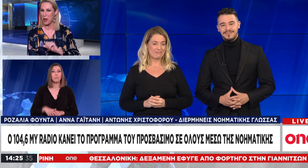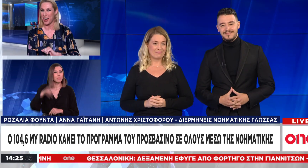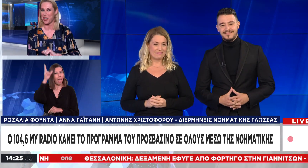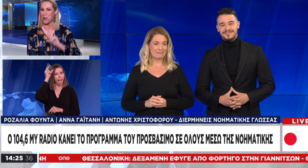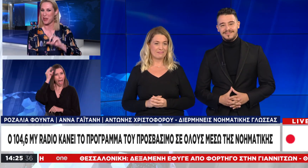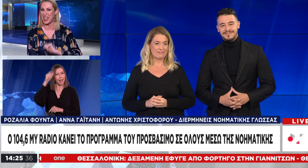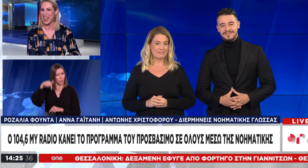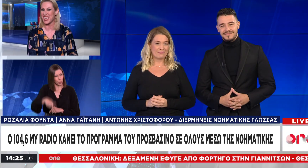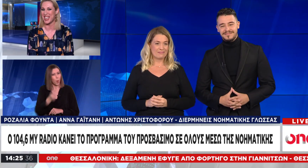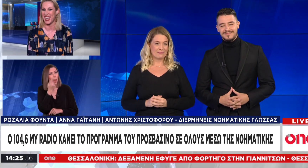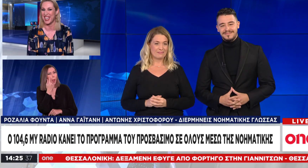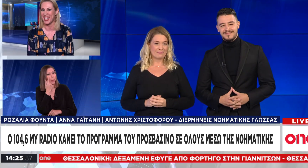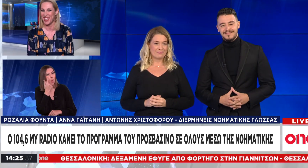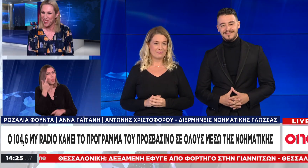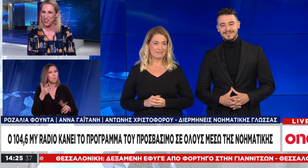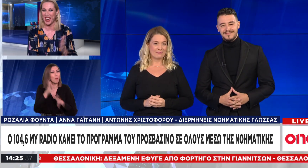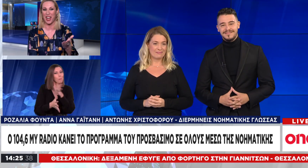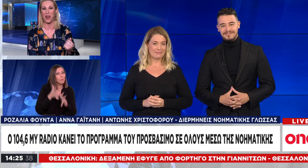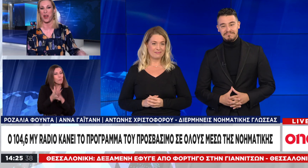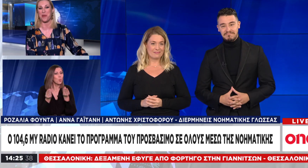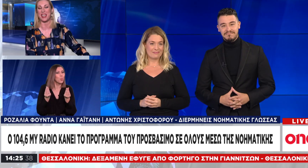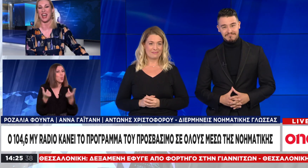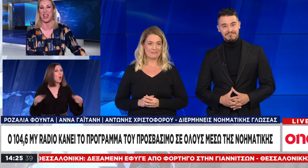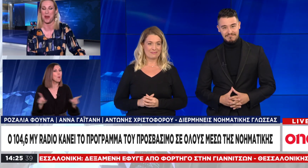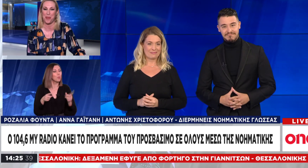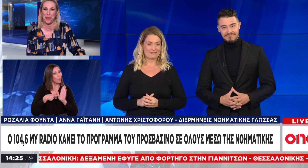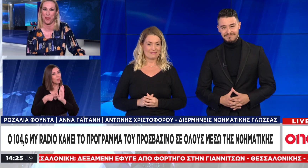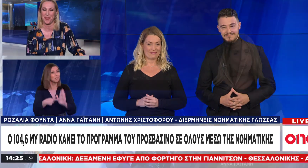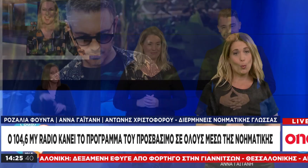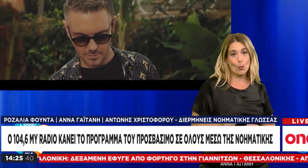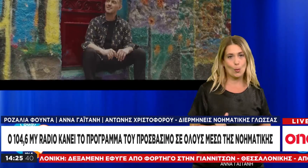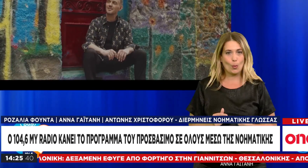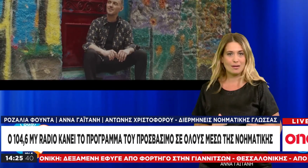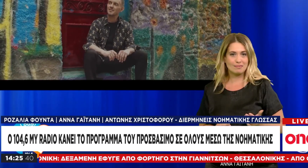δούμε να σε δούμε σε δράση παρακαλώ να δούμε την